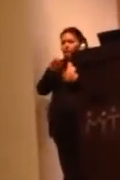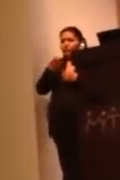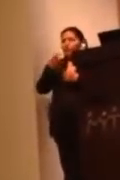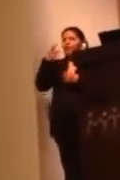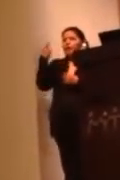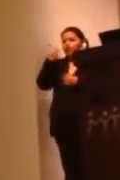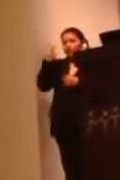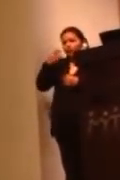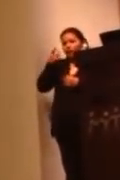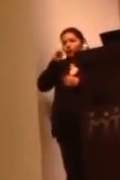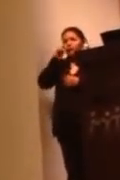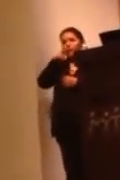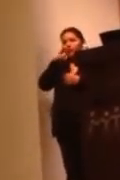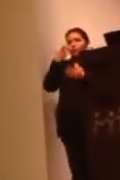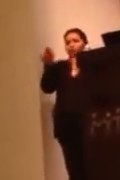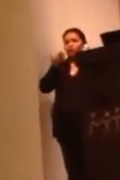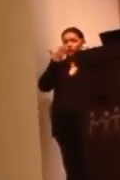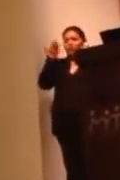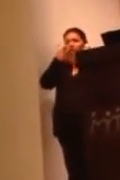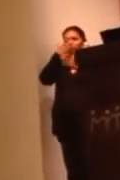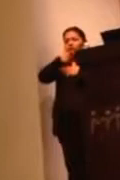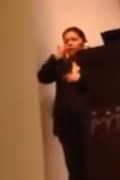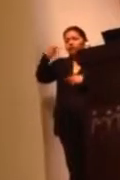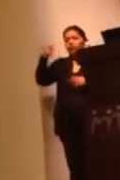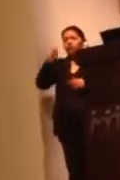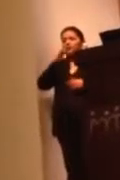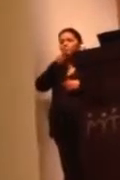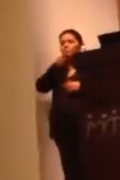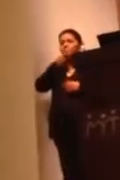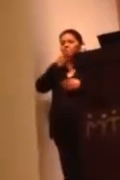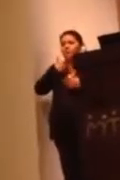necesitas analizar el caso especial de cada uno de los niños.